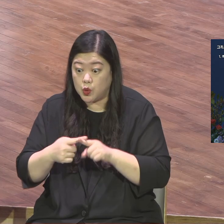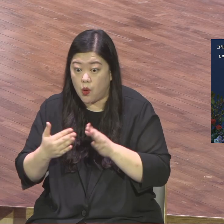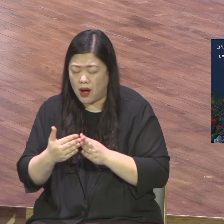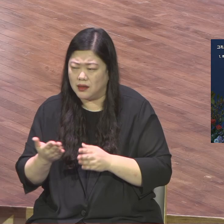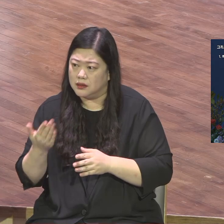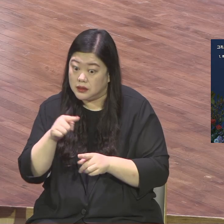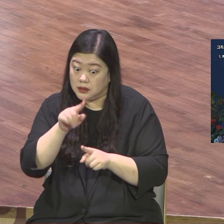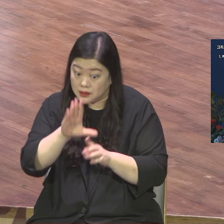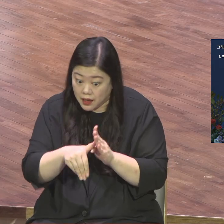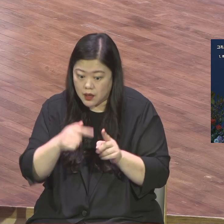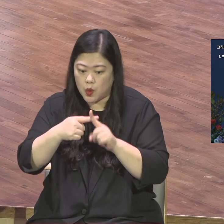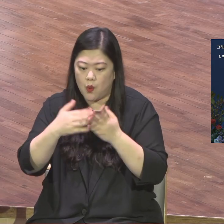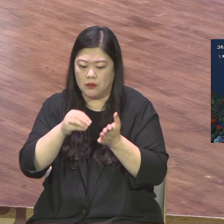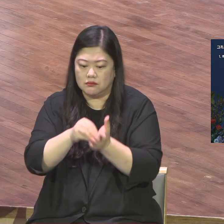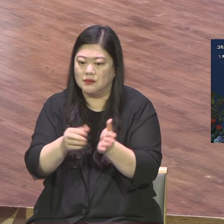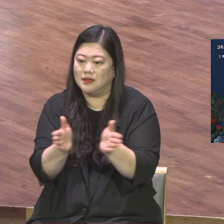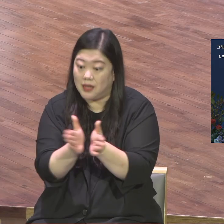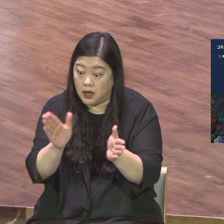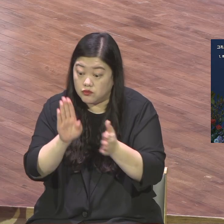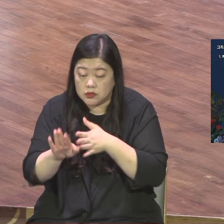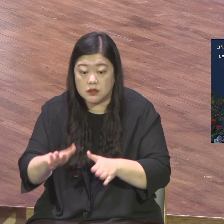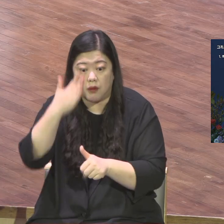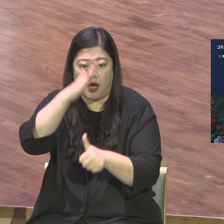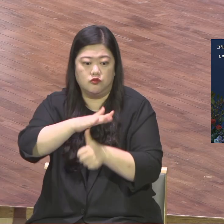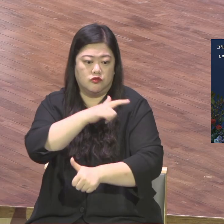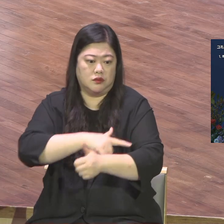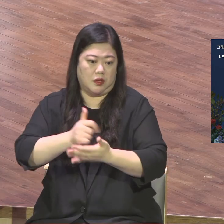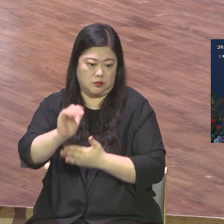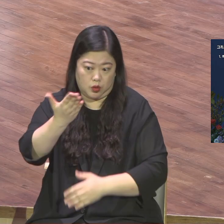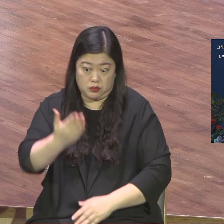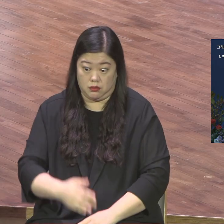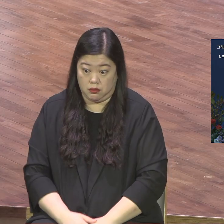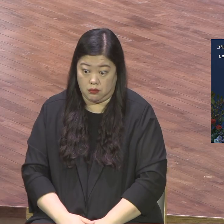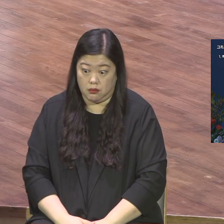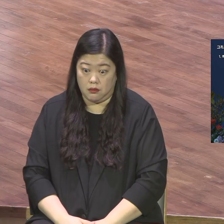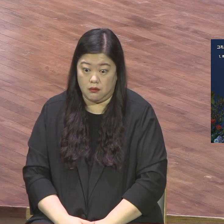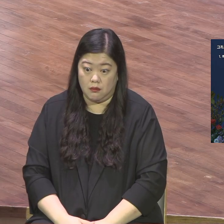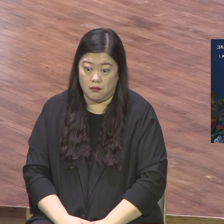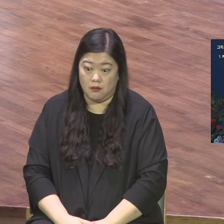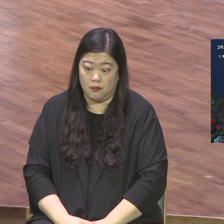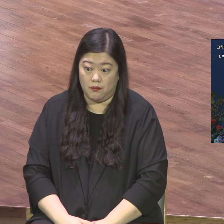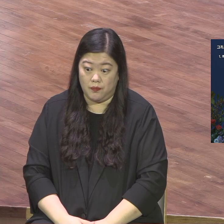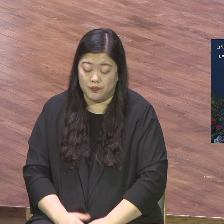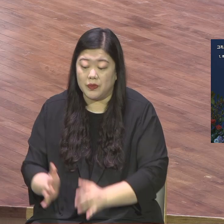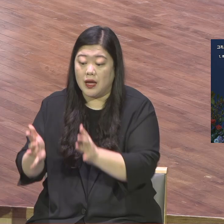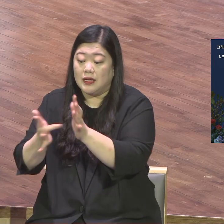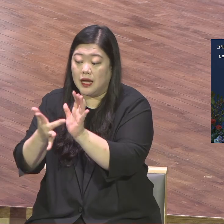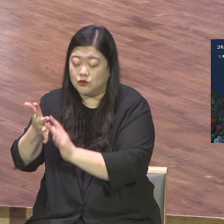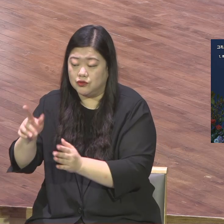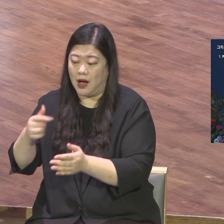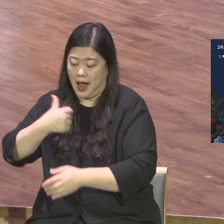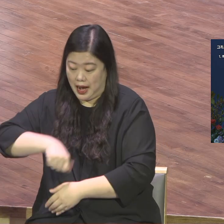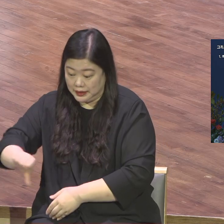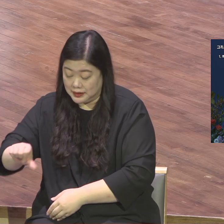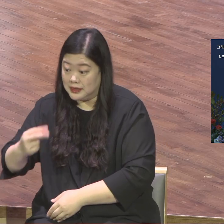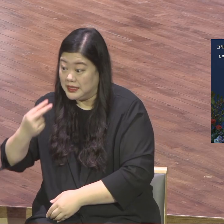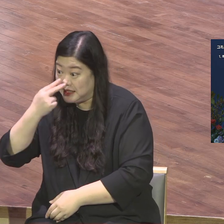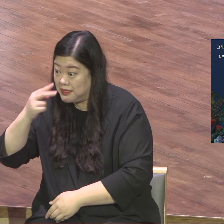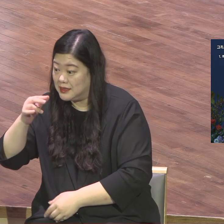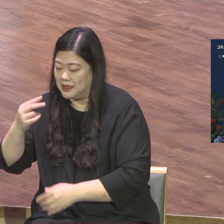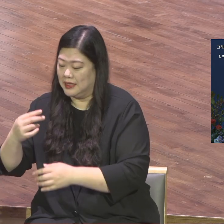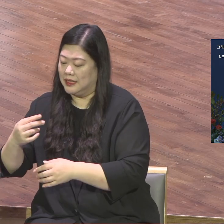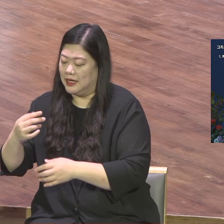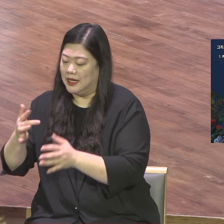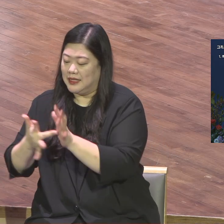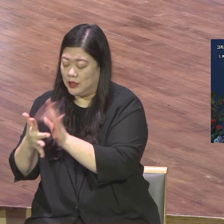증거는 이것이 하나님 우리에게 영생을 주신 것과 그 생명이 내게 있는 것이라. 아들인 자는 생명이 있고 하나님 아들이 없는 생명이